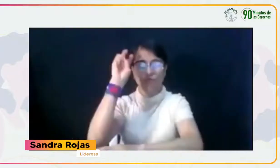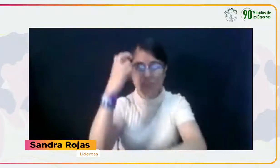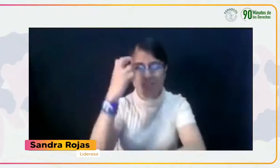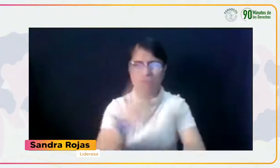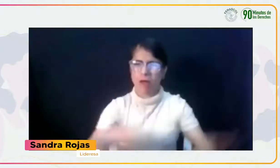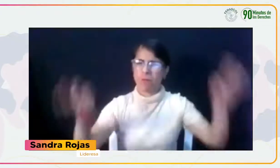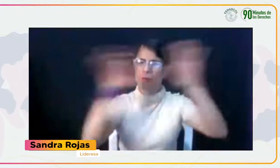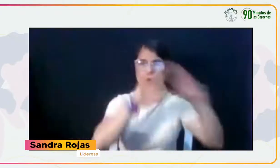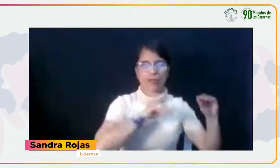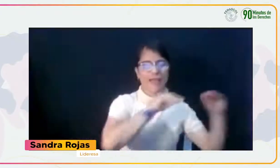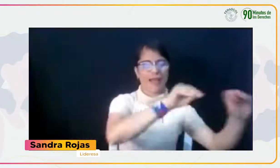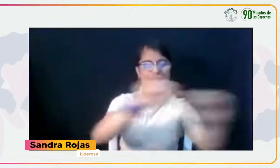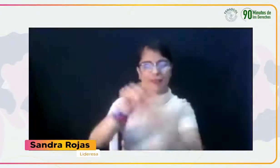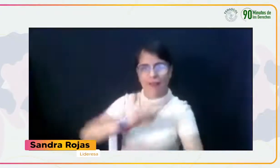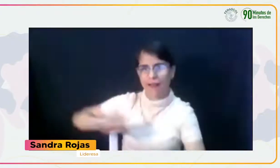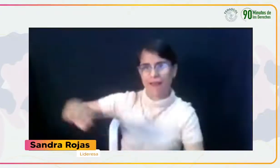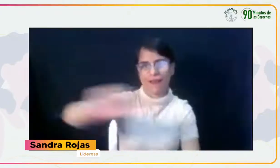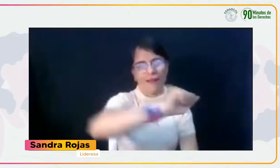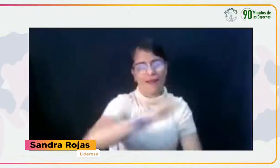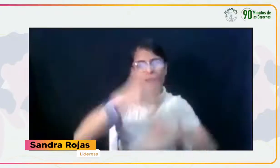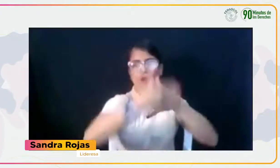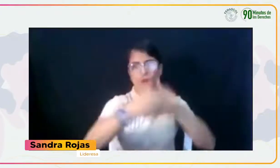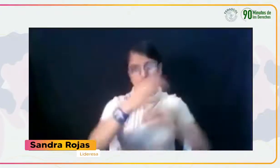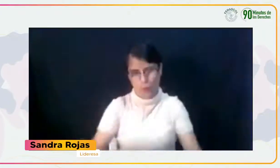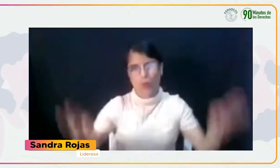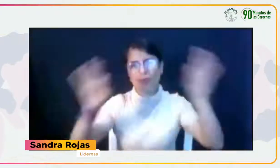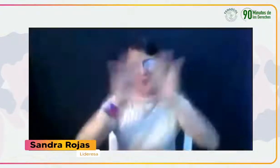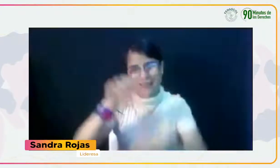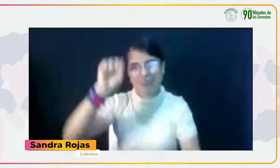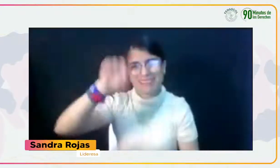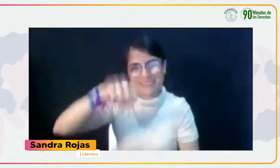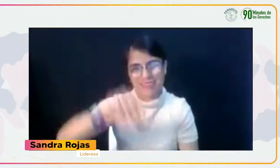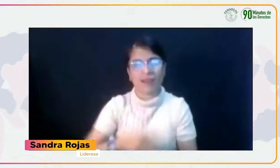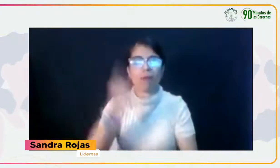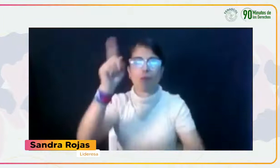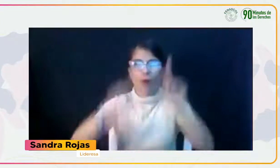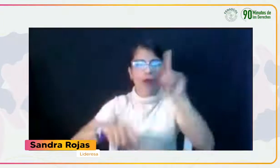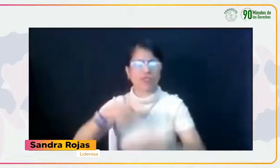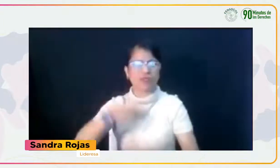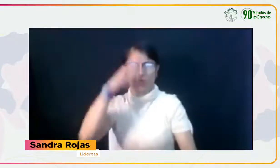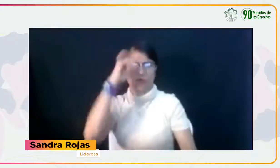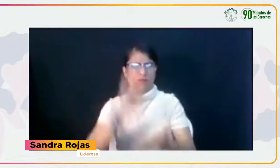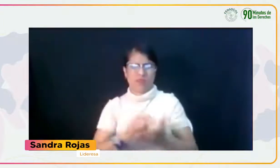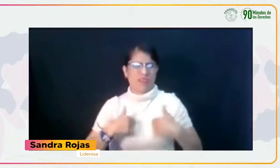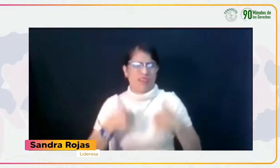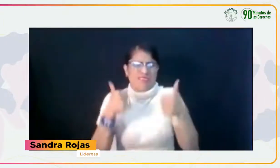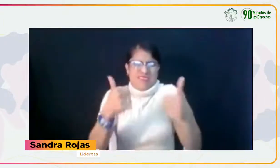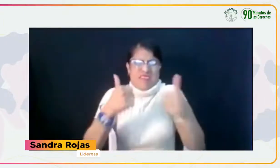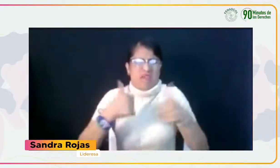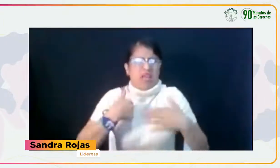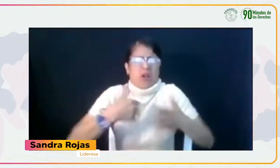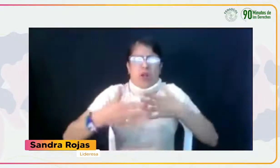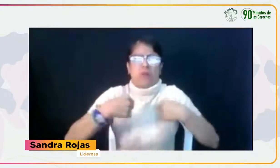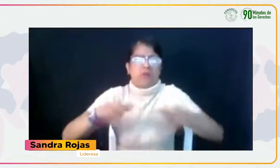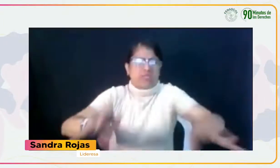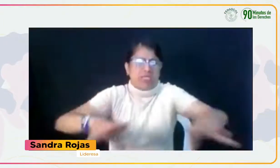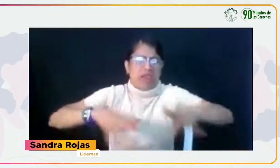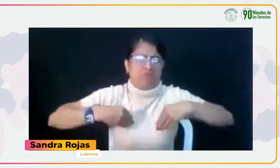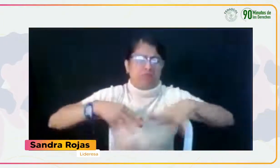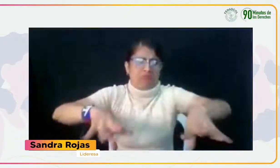una formación en el acceso a la justicia, una formación en la justicia en todo el territorio nacional, porque a veces decimos,